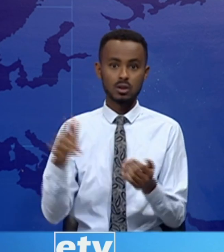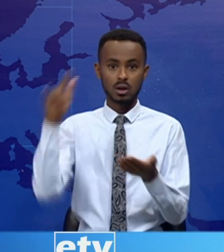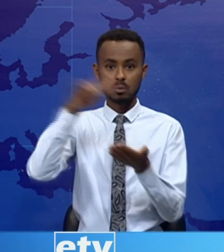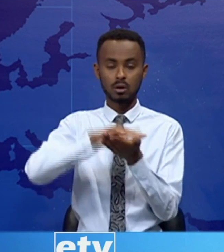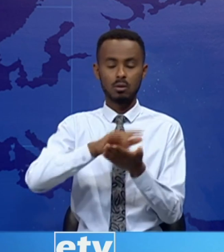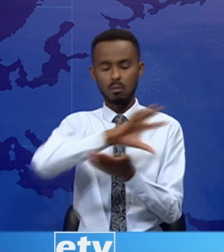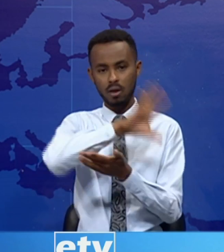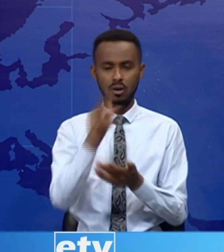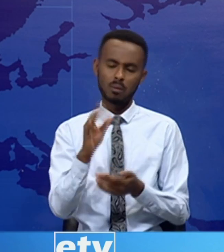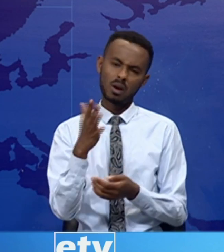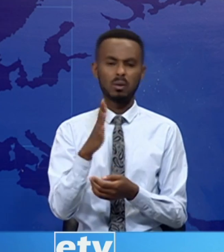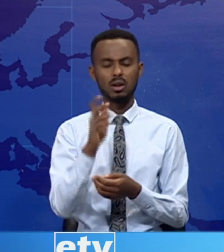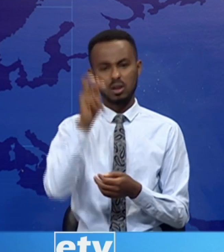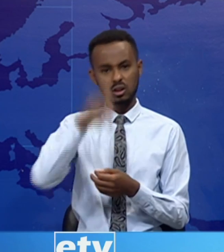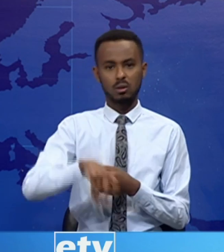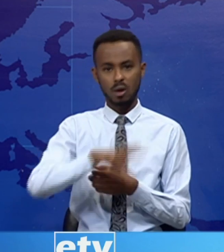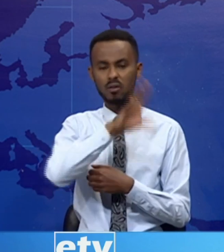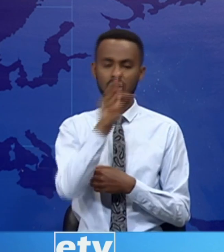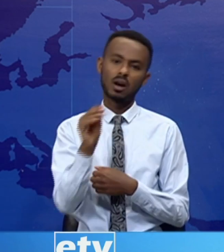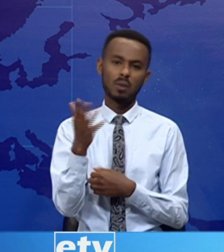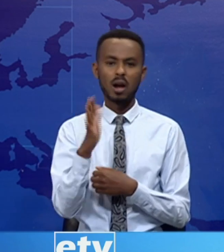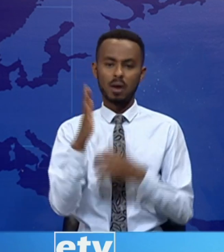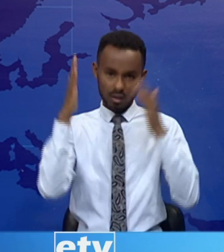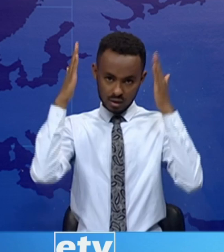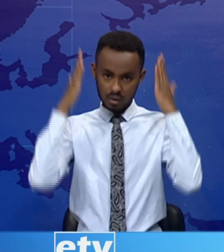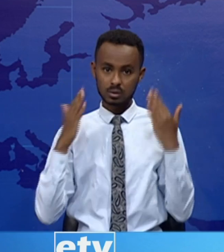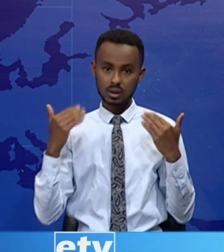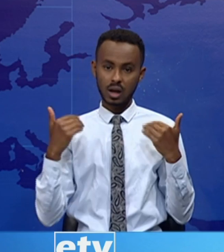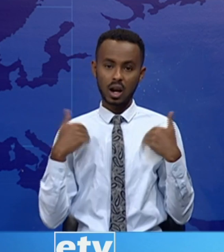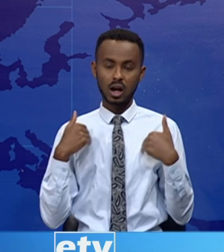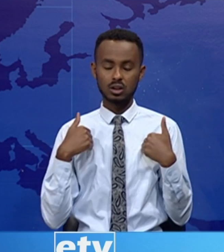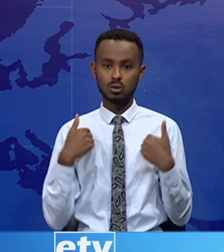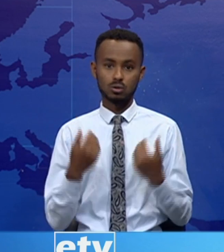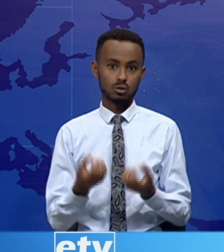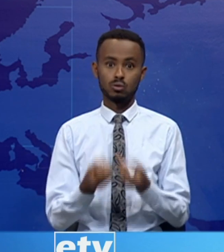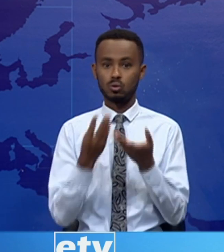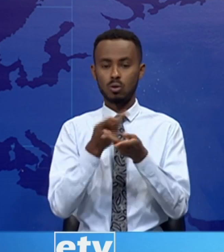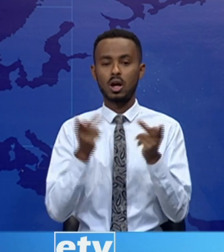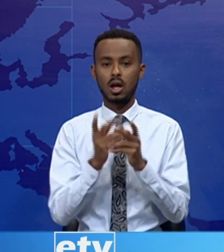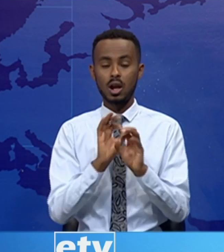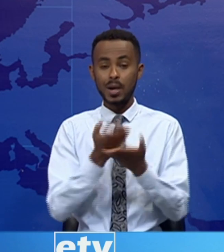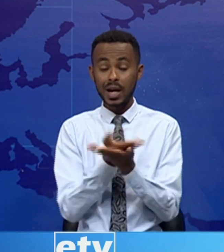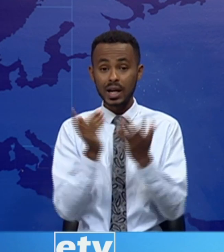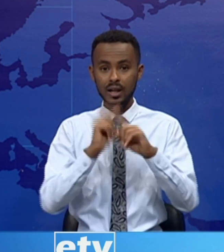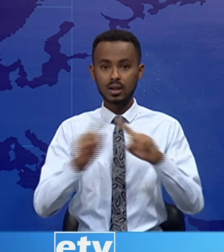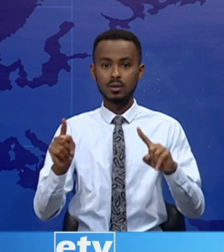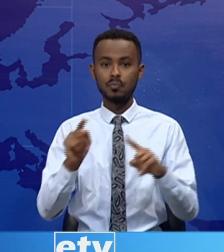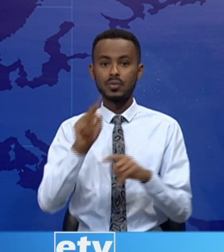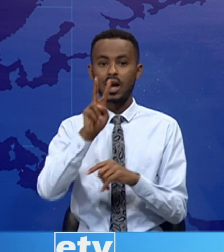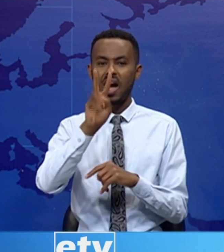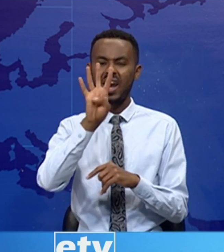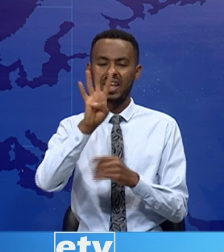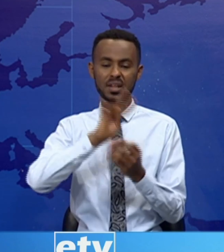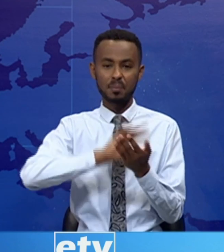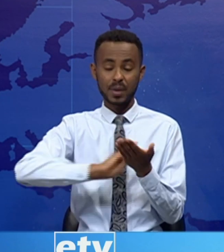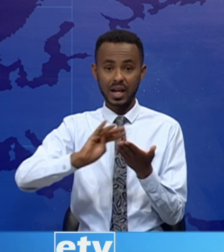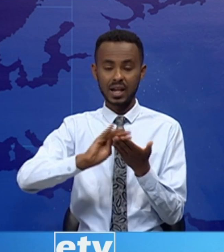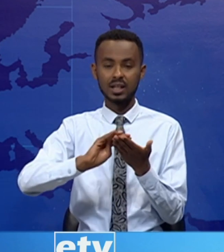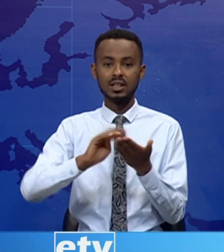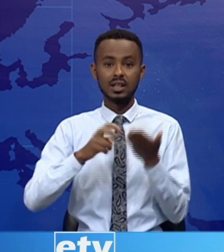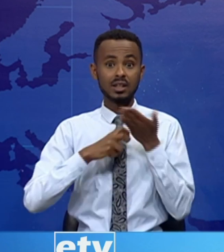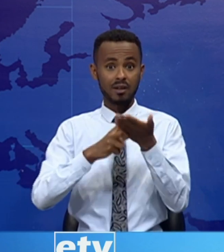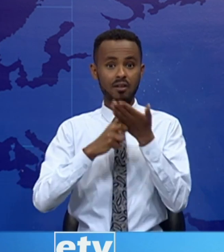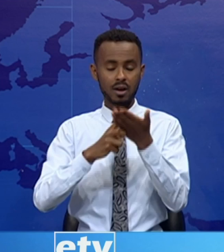በአፍሪካ ምናልባት ደቡብ አፍሪካ ምናልባት ግብጽ ካላቸው ነው ቦታ የለም። ነገር ግን 24 ሚሊዮን ተሳፋሪ